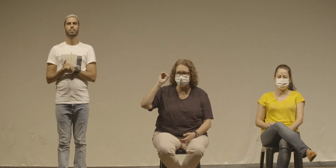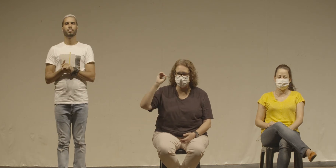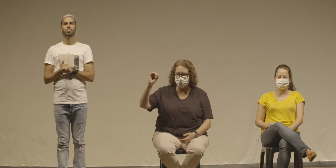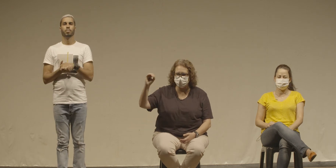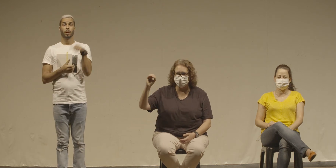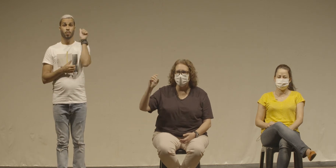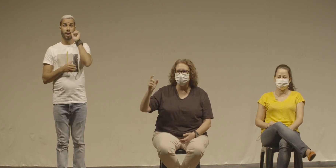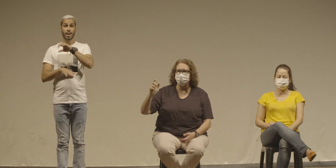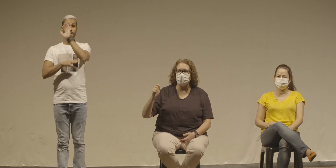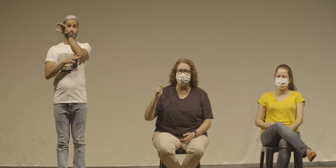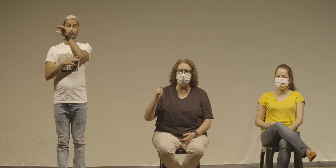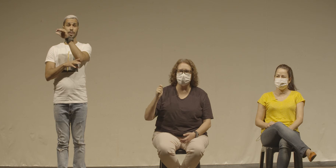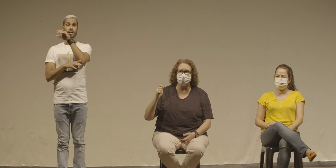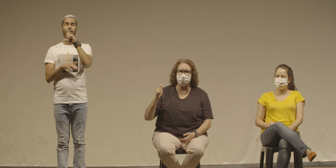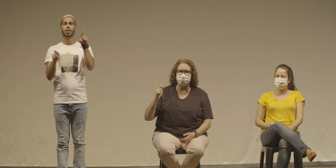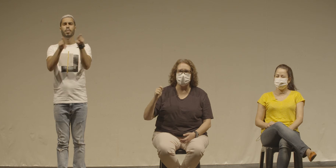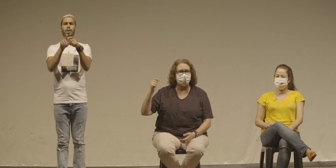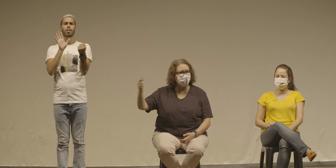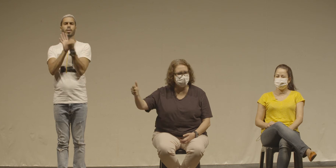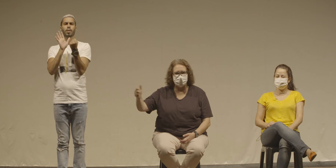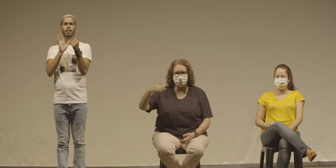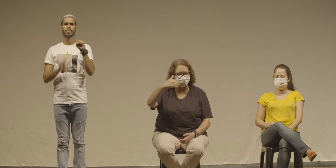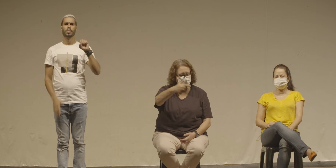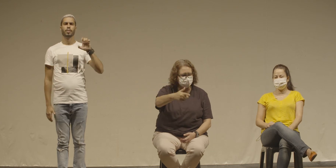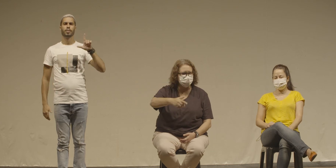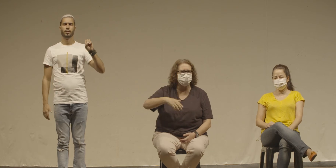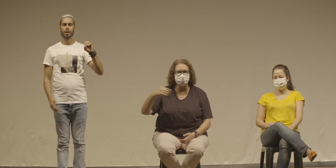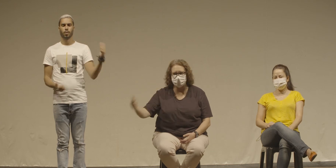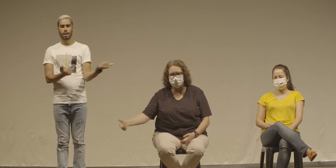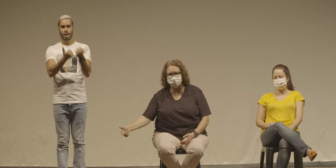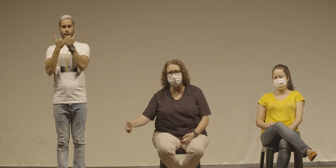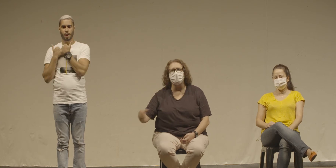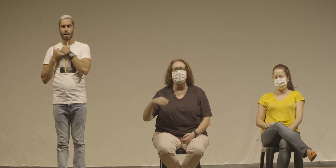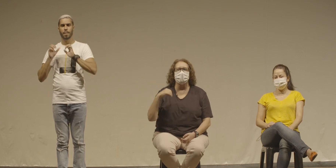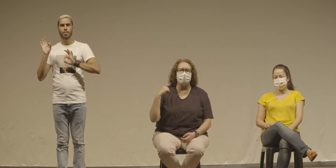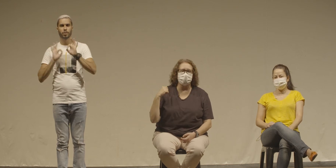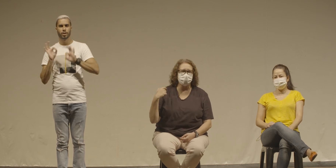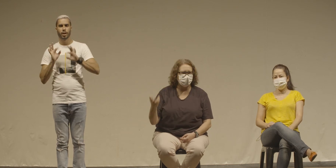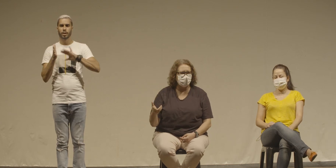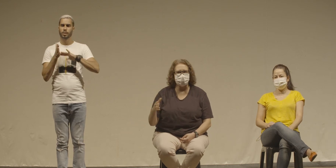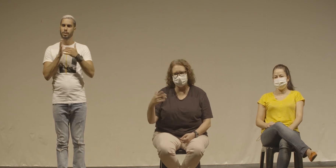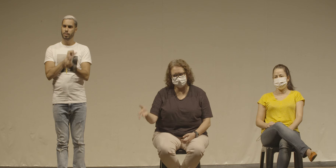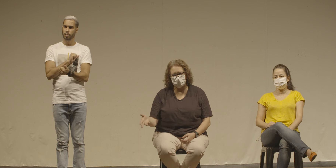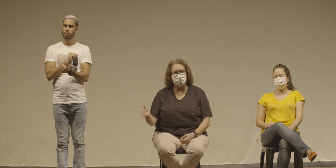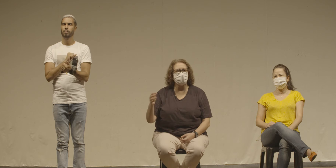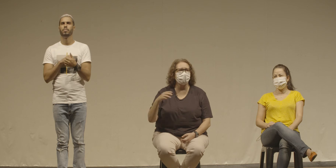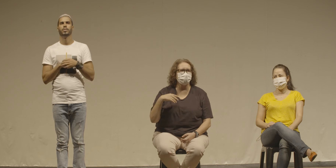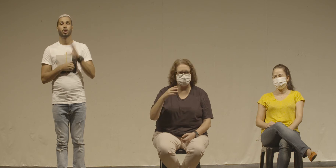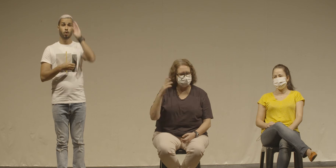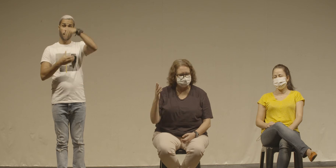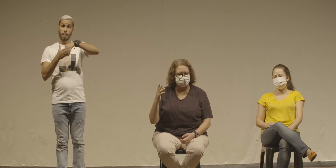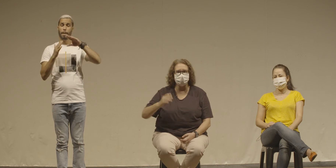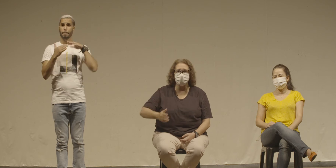um selo também de apoio a projetos de esporte escolar, na